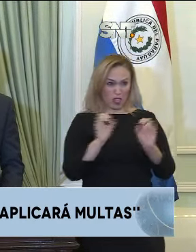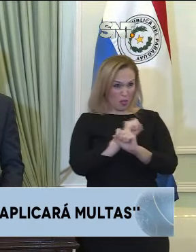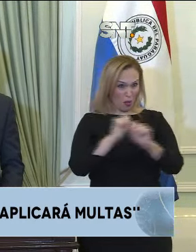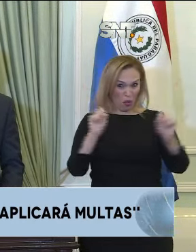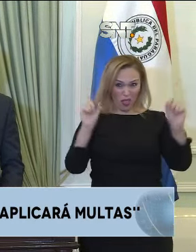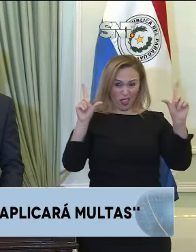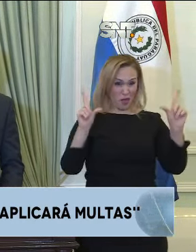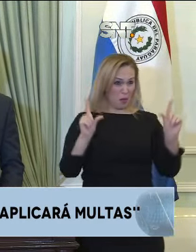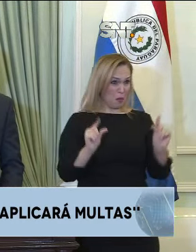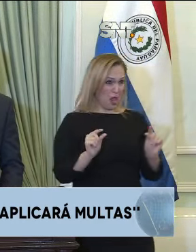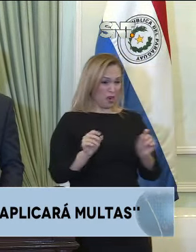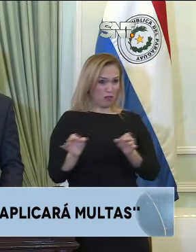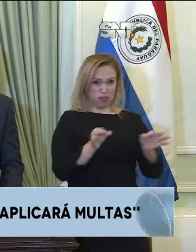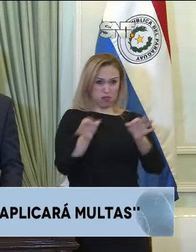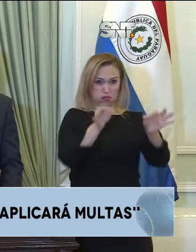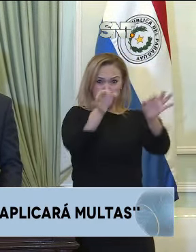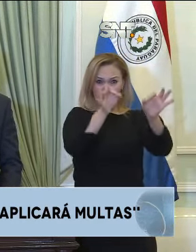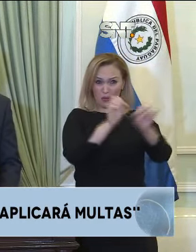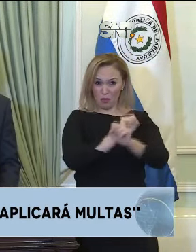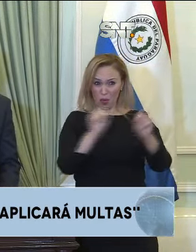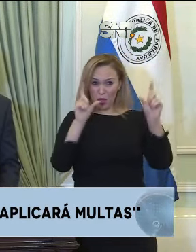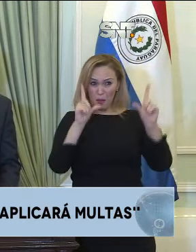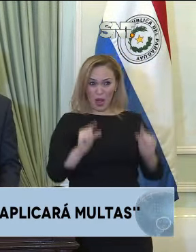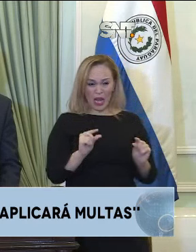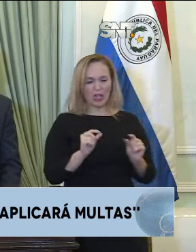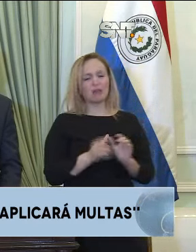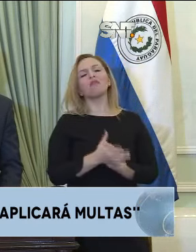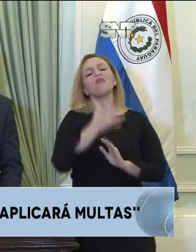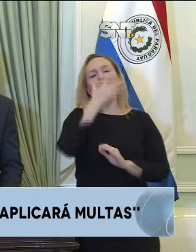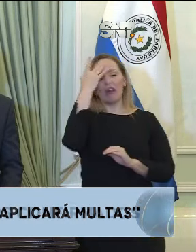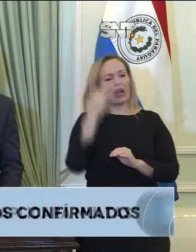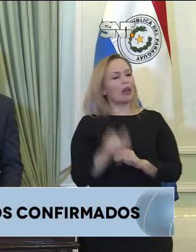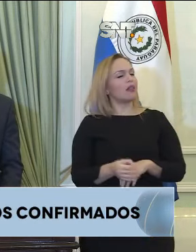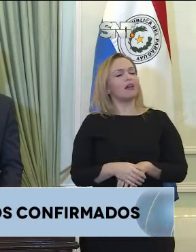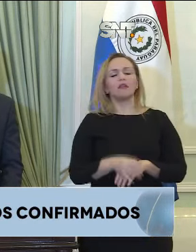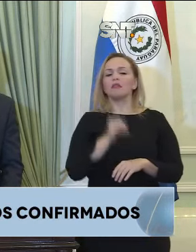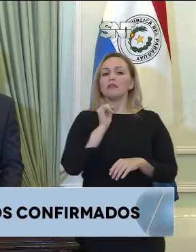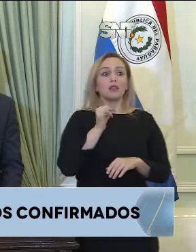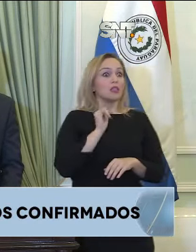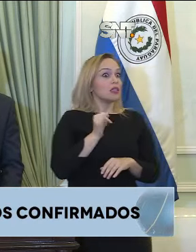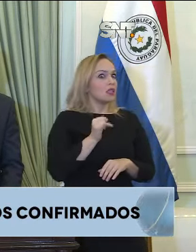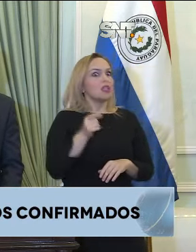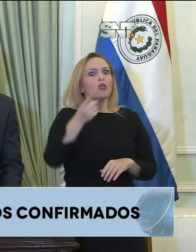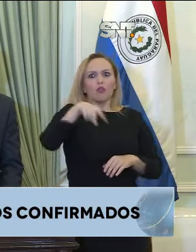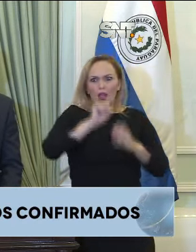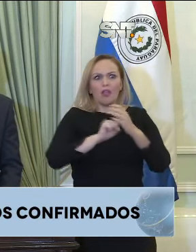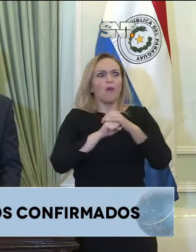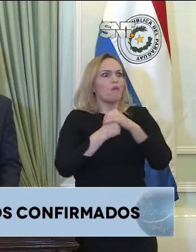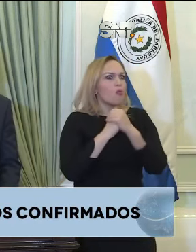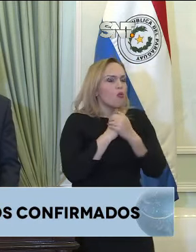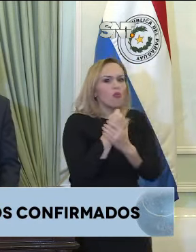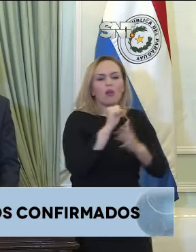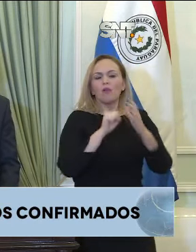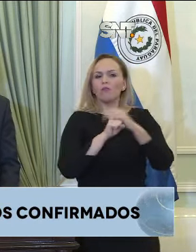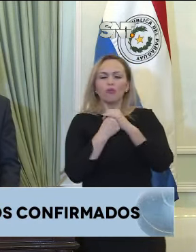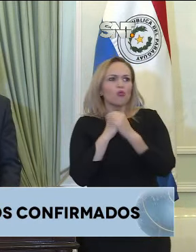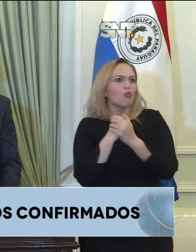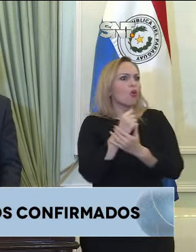efectivamente de la transmisión de casos, digamos? Sí, todo ayuda, todo suma. Ya vienen los esfuerzos que venimos haciendo ya desde